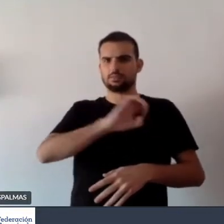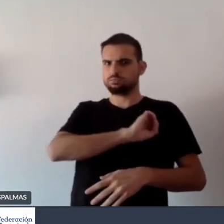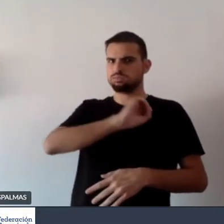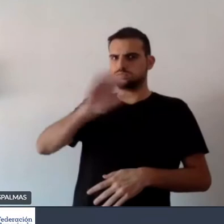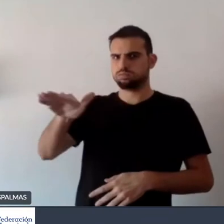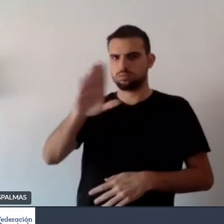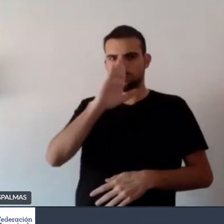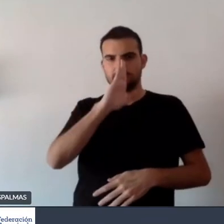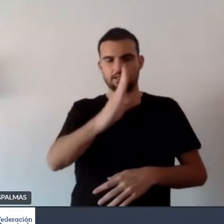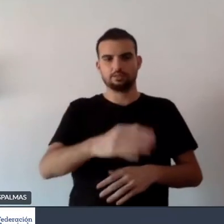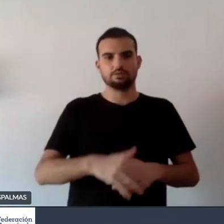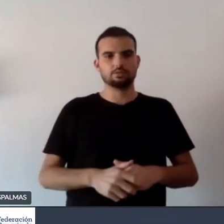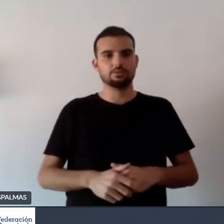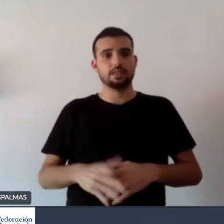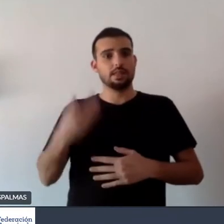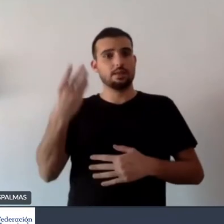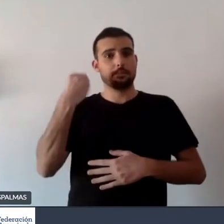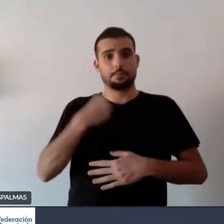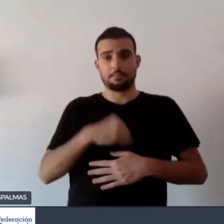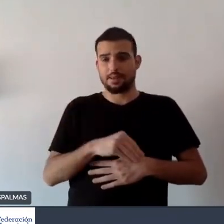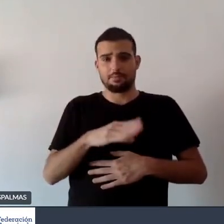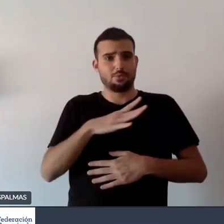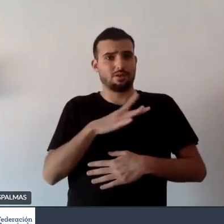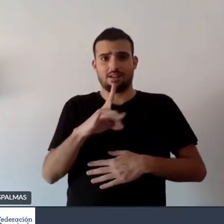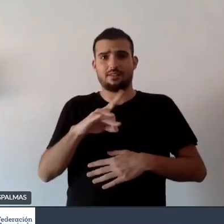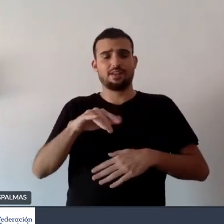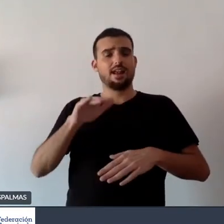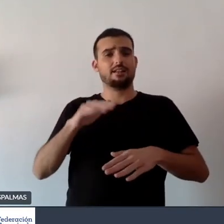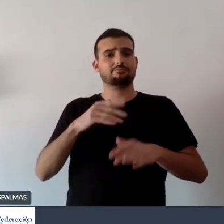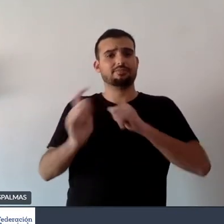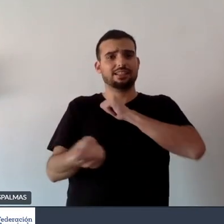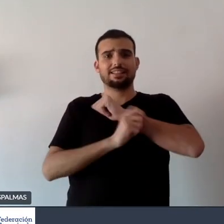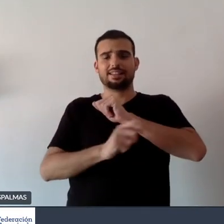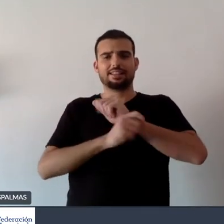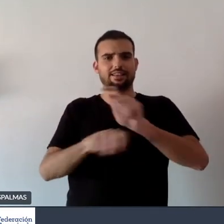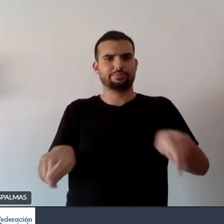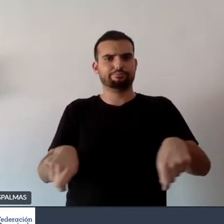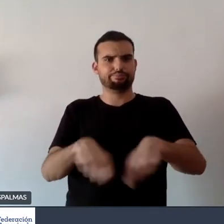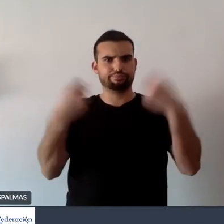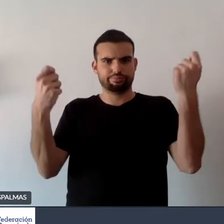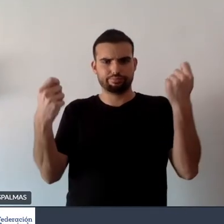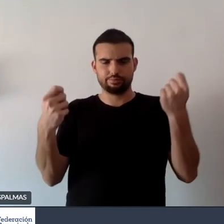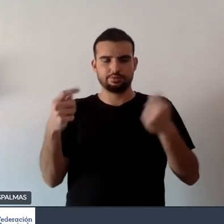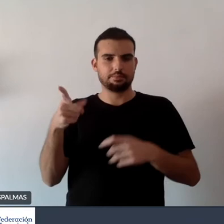Es el mismo el que acaba destruyendo la continuación de ambos, o el corte de suyo y la continuación.